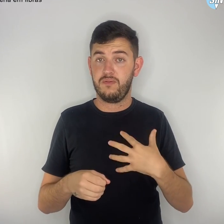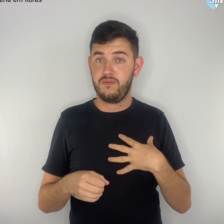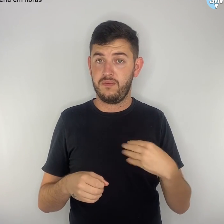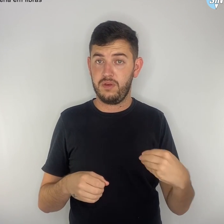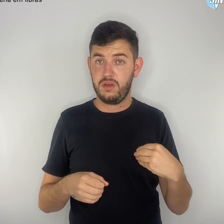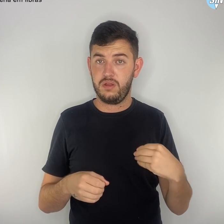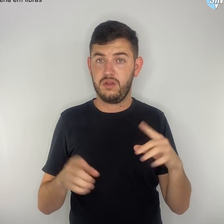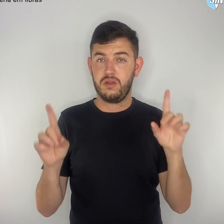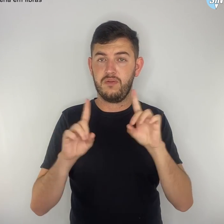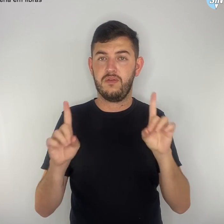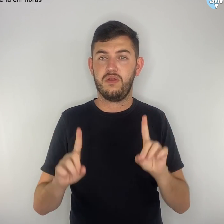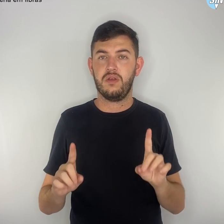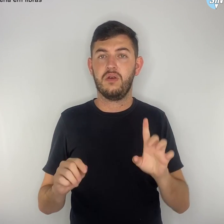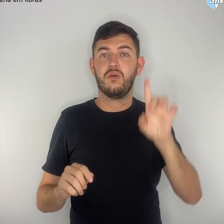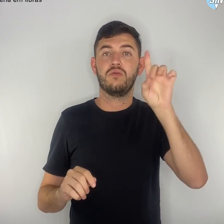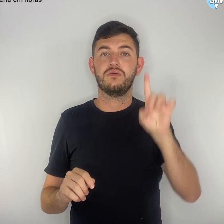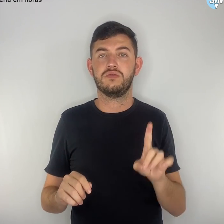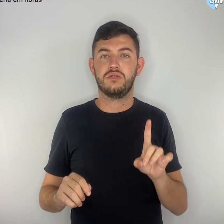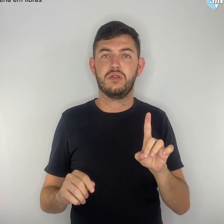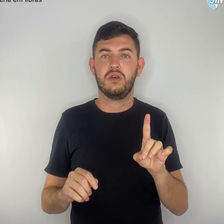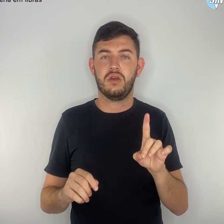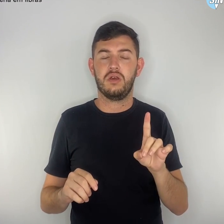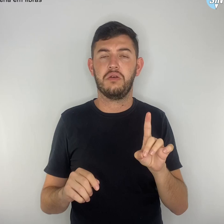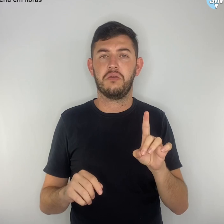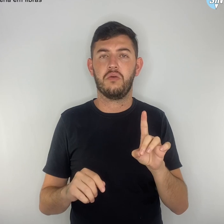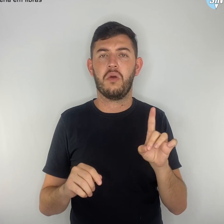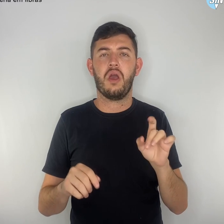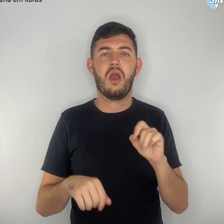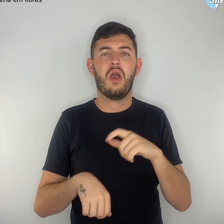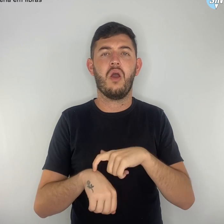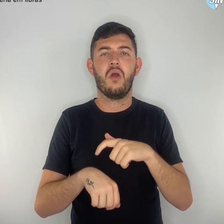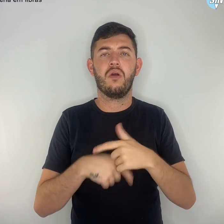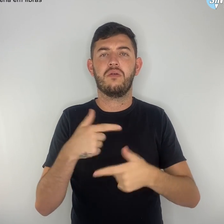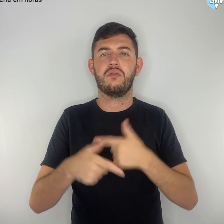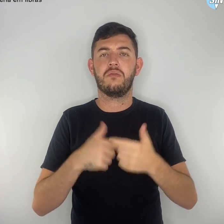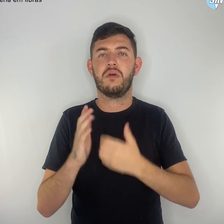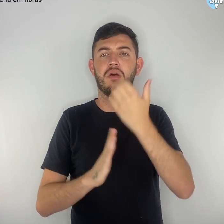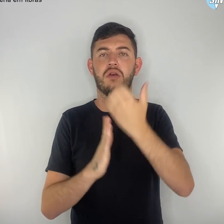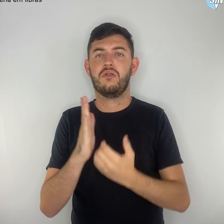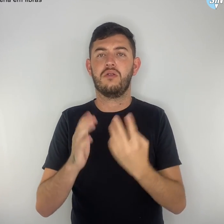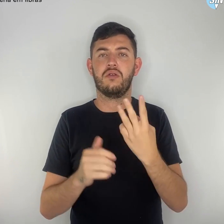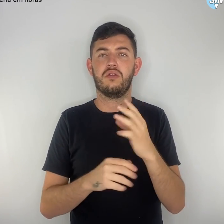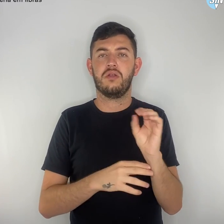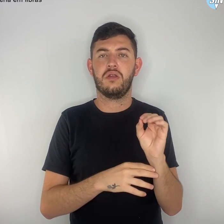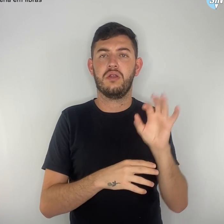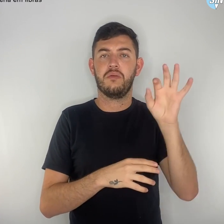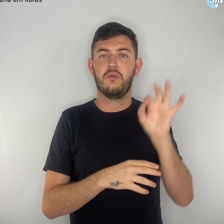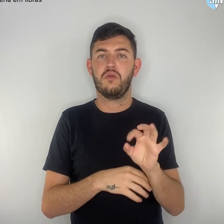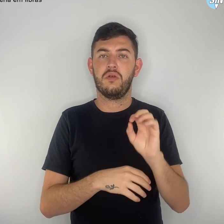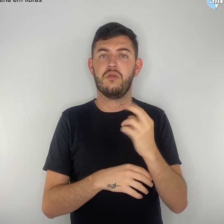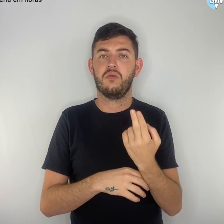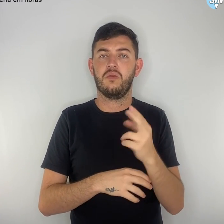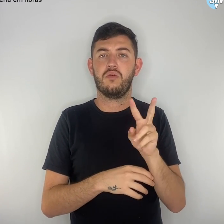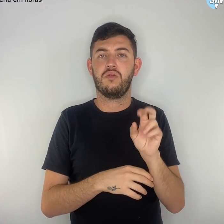o direito à redução de 30% a 50% da jornada,